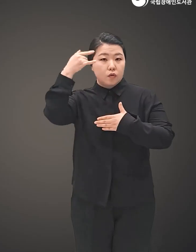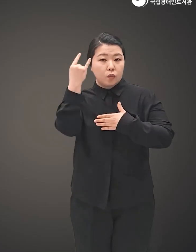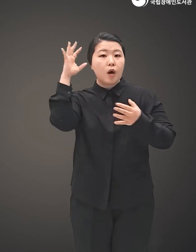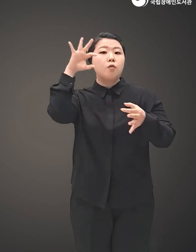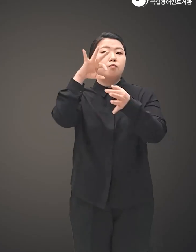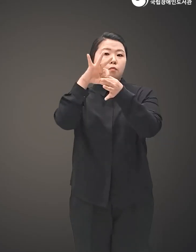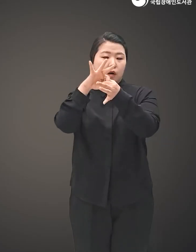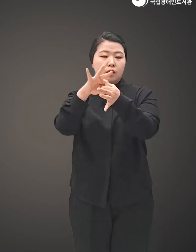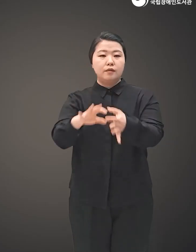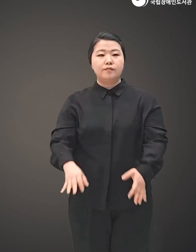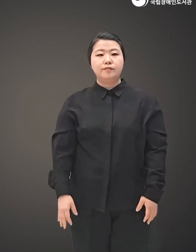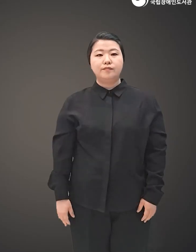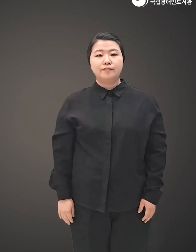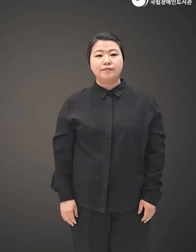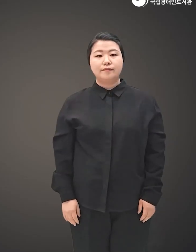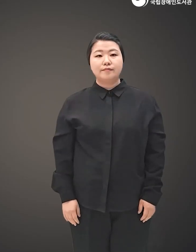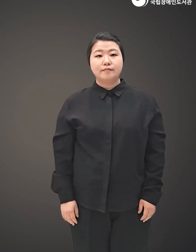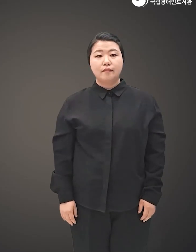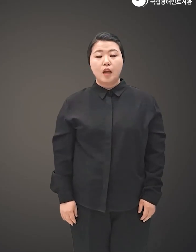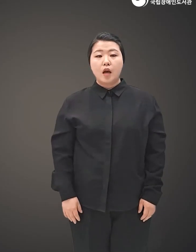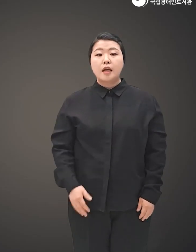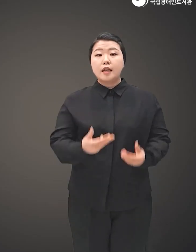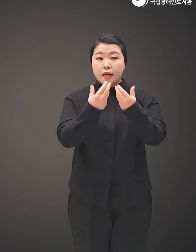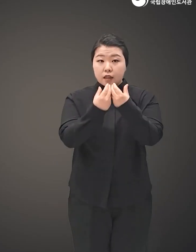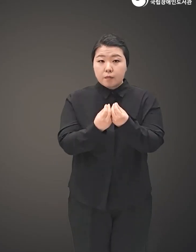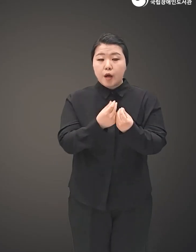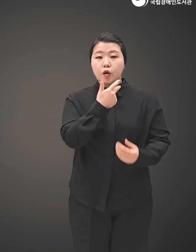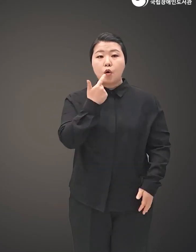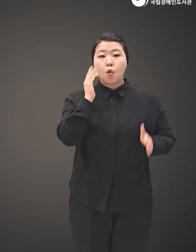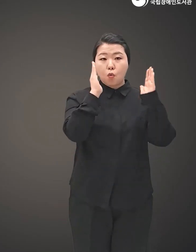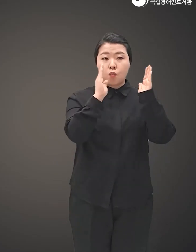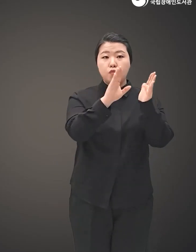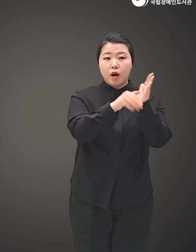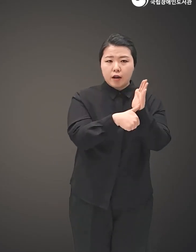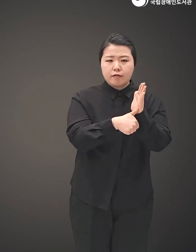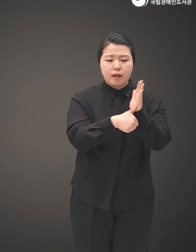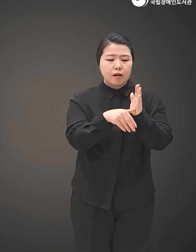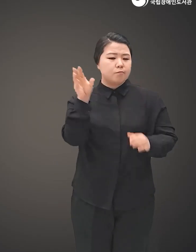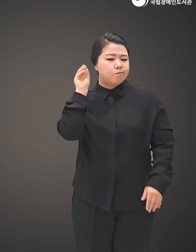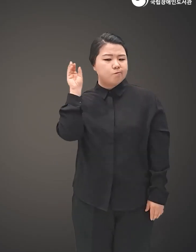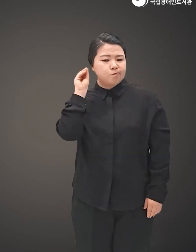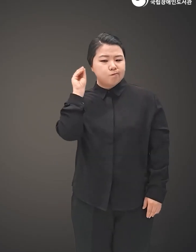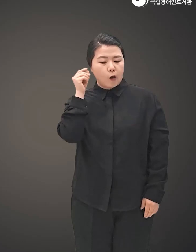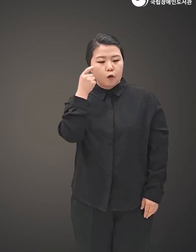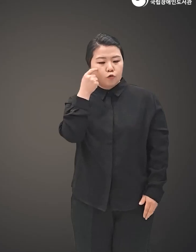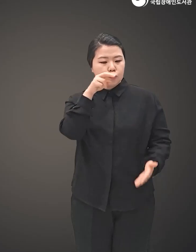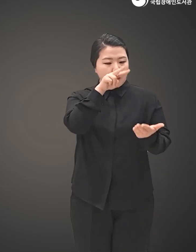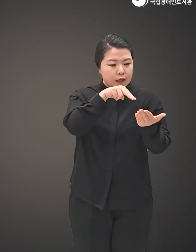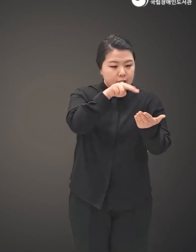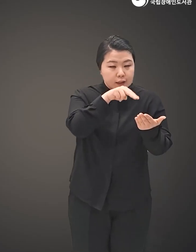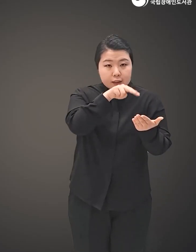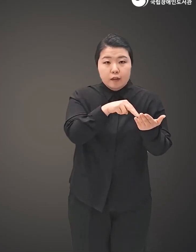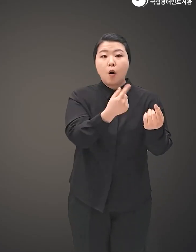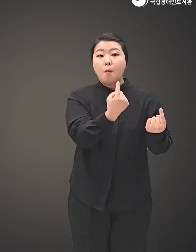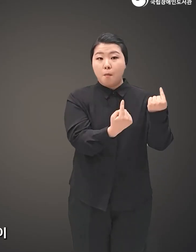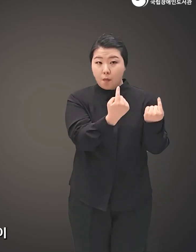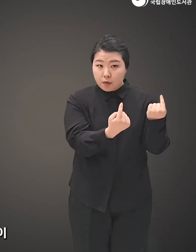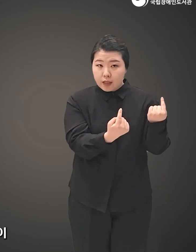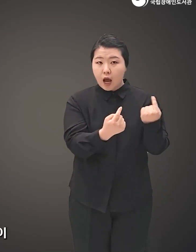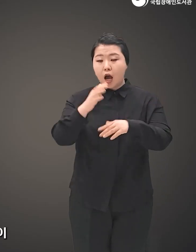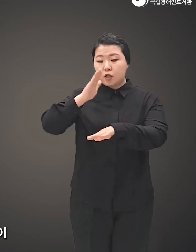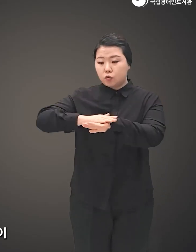뇌, 두뇌이기 때문이죠. 그래서 영어 공부를 할 때 무작정 이렇게 귀로 듣고 눈으로 읽는